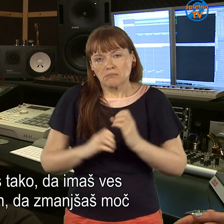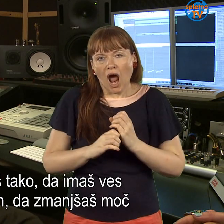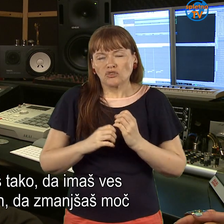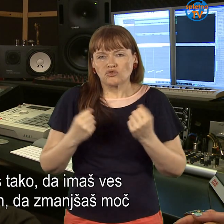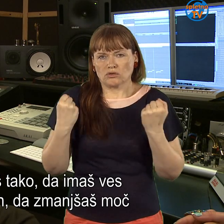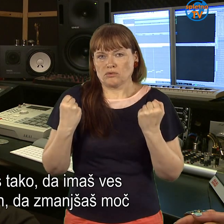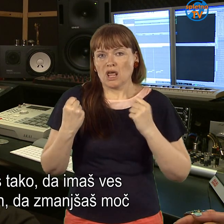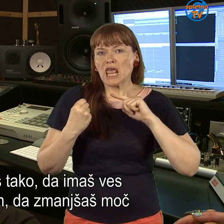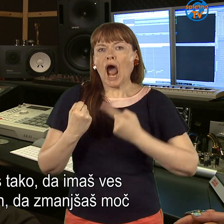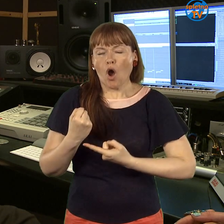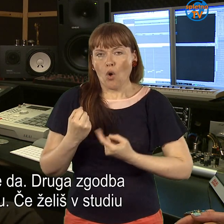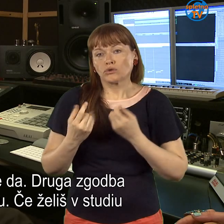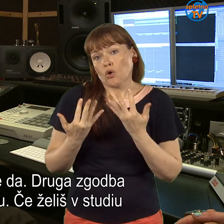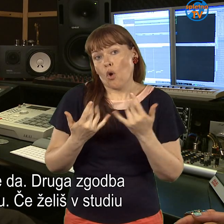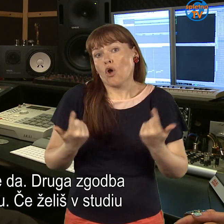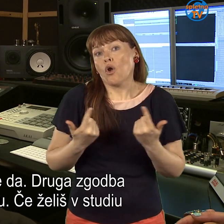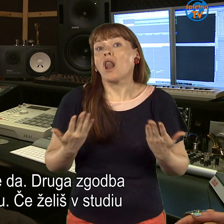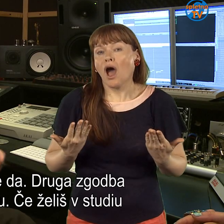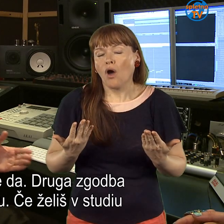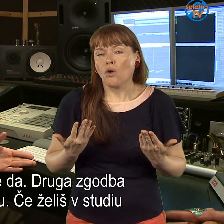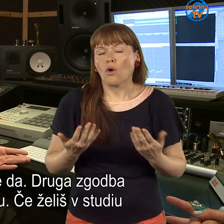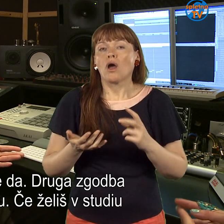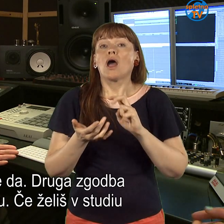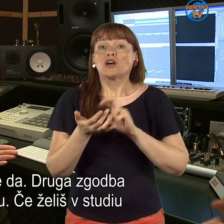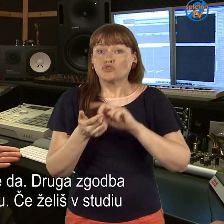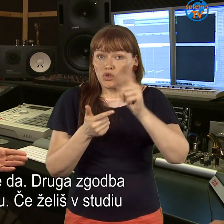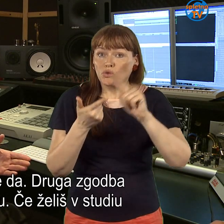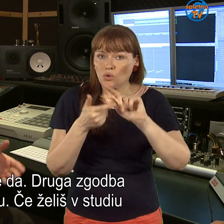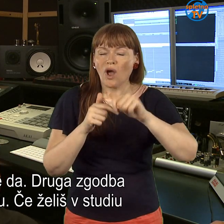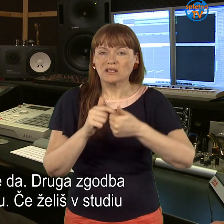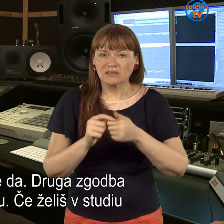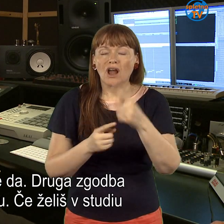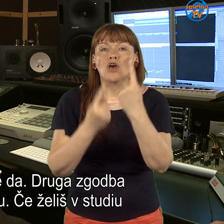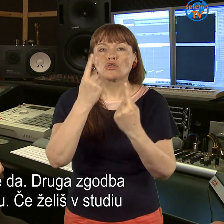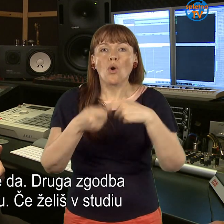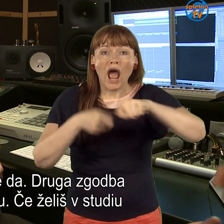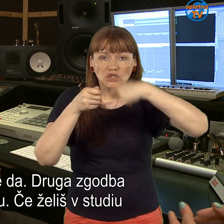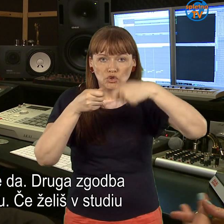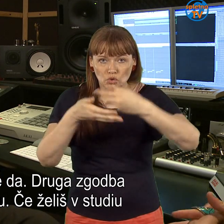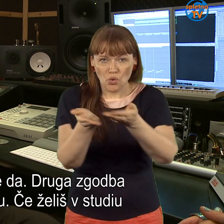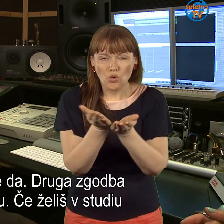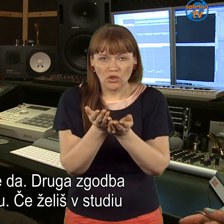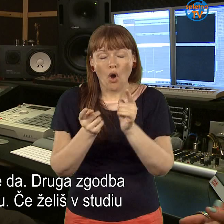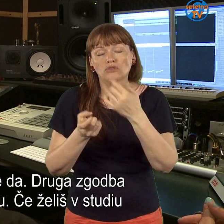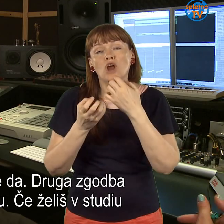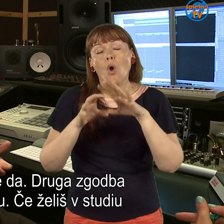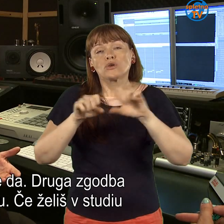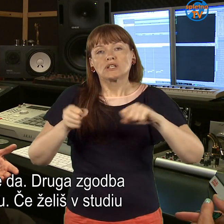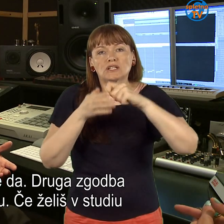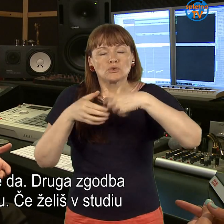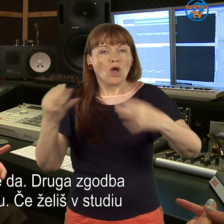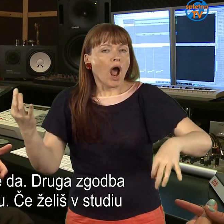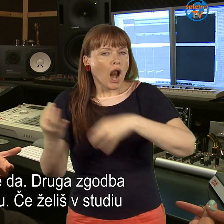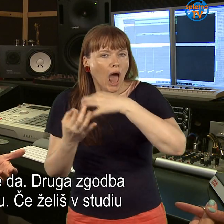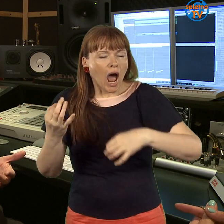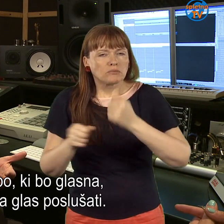da. Je pa še pol druga stvar, je pa to, kar se dogaja v studiu, ker ti, če hočeš v studiu narediti muziko, ki bo delala na glas,